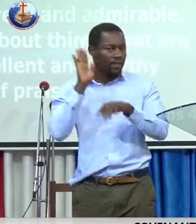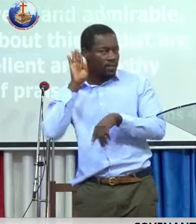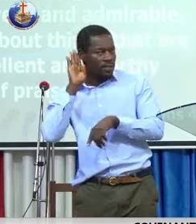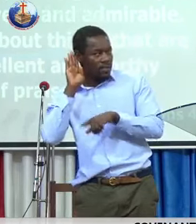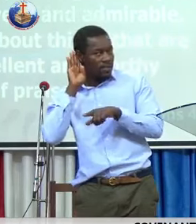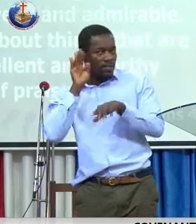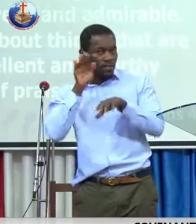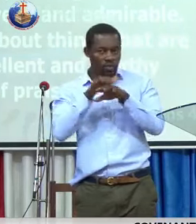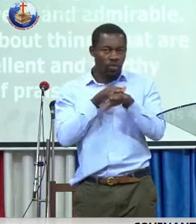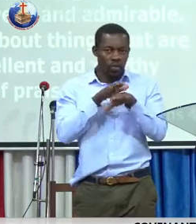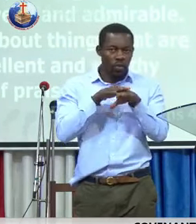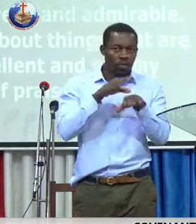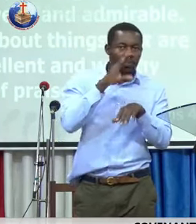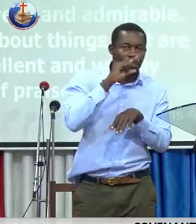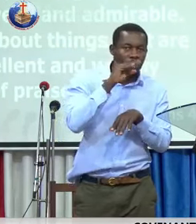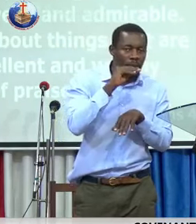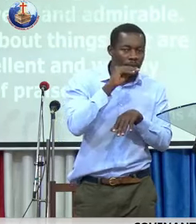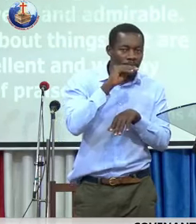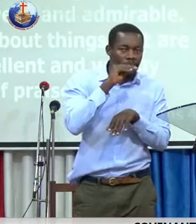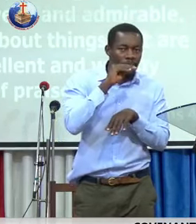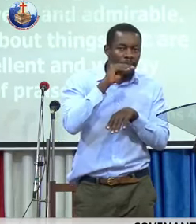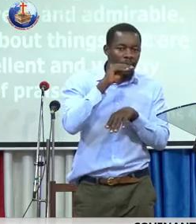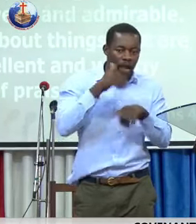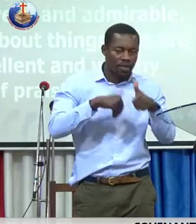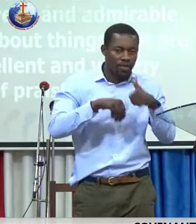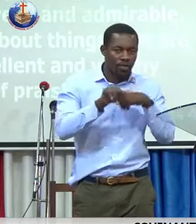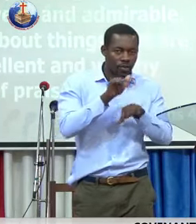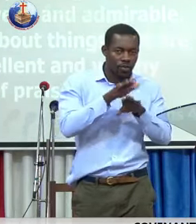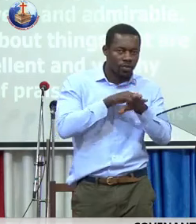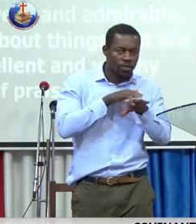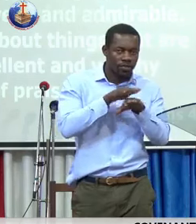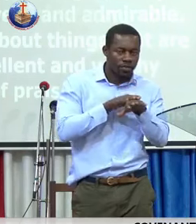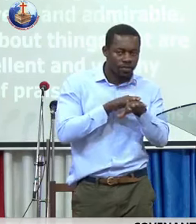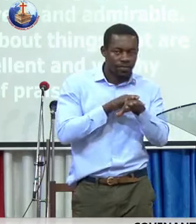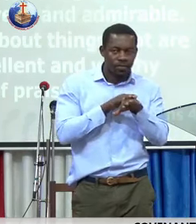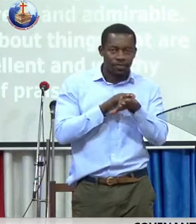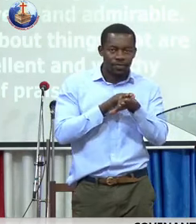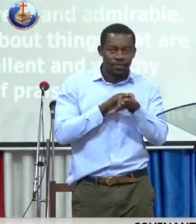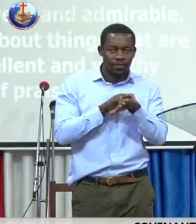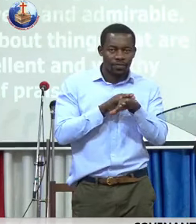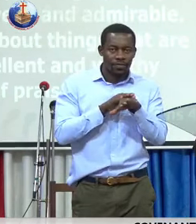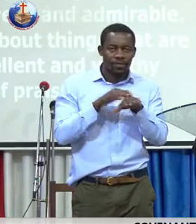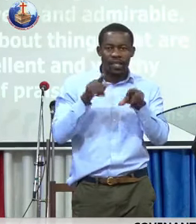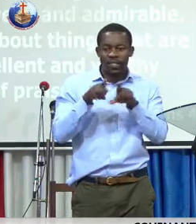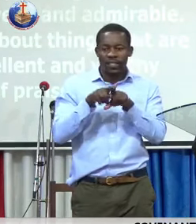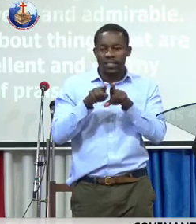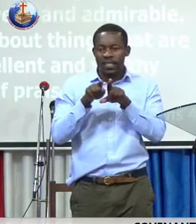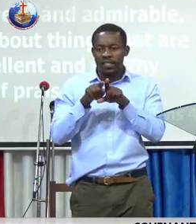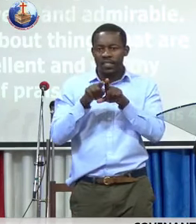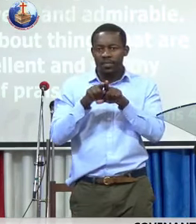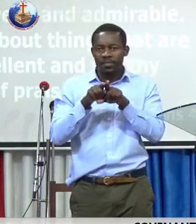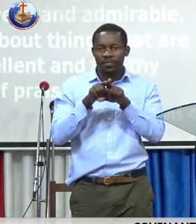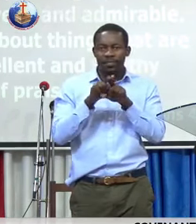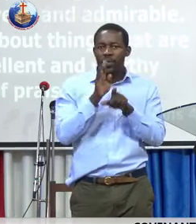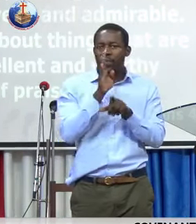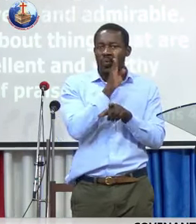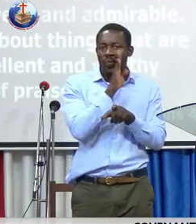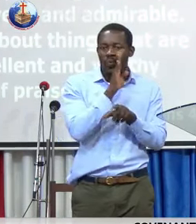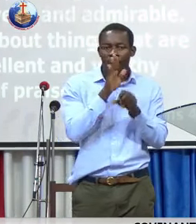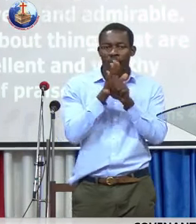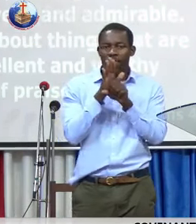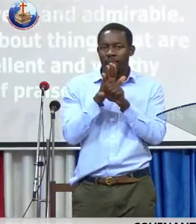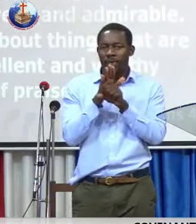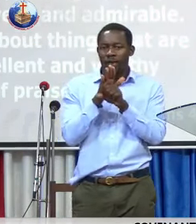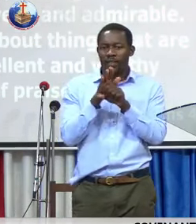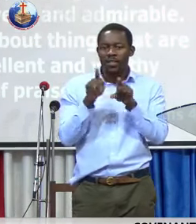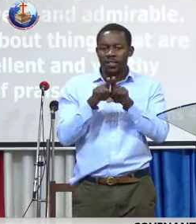tuwe wepesi wa kusikiza lakini wapole kwa kuongea. We should not be blabbermouths. Tusiwe watu wa kuropokwa. We should not